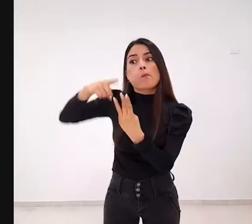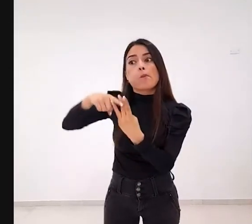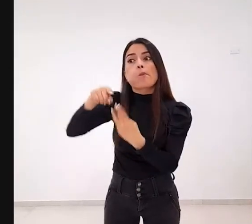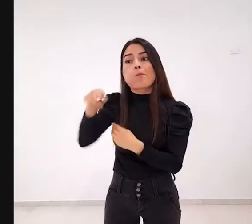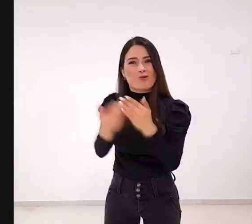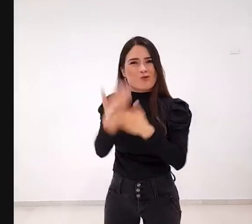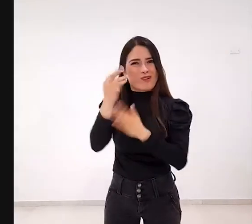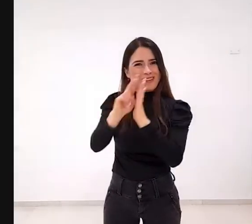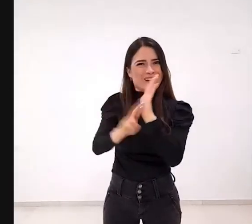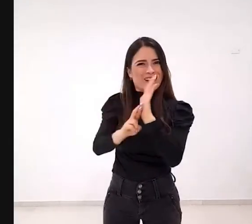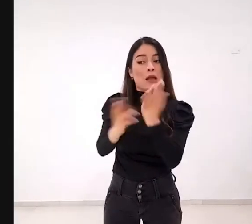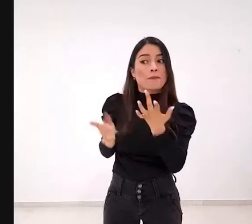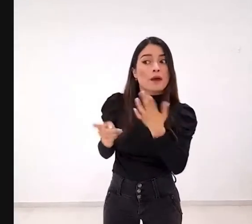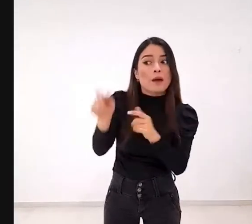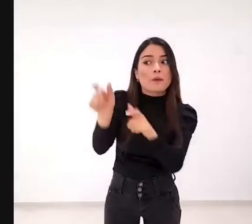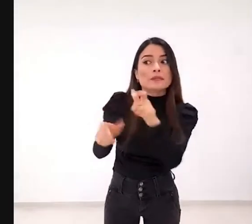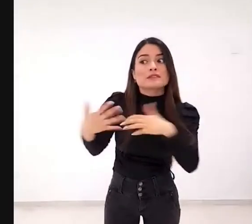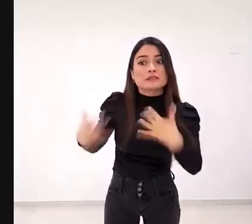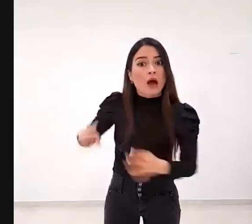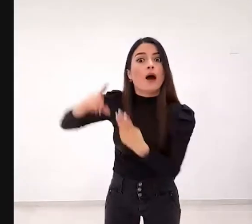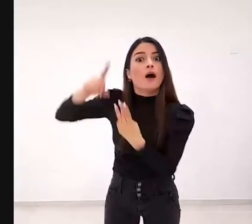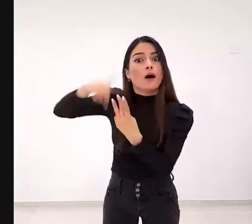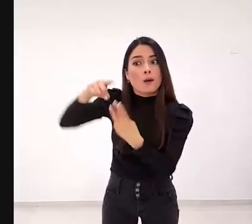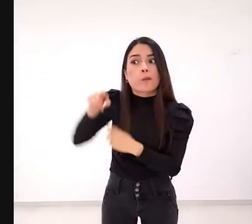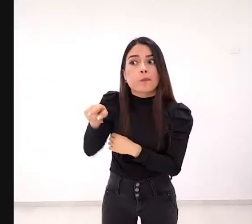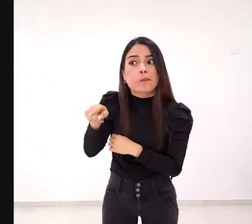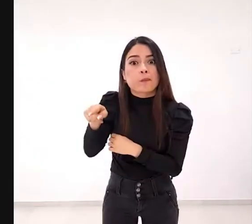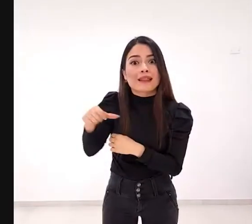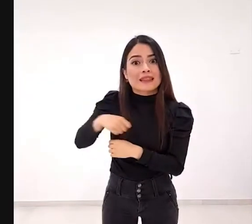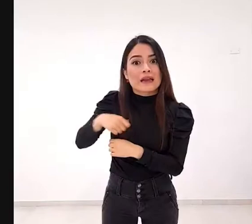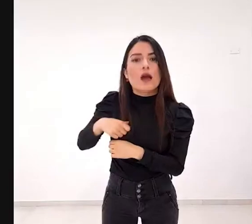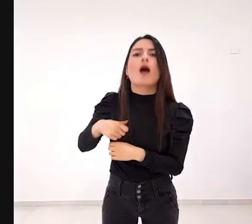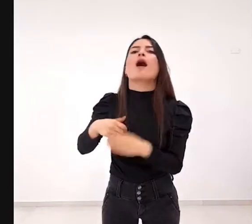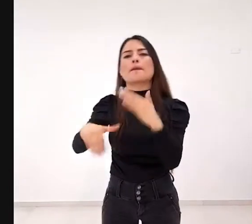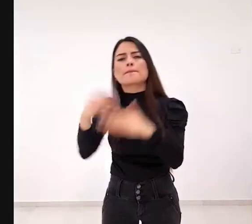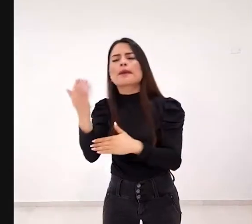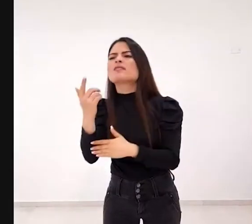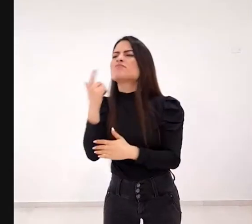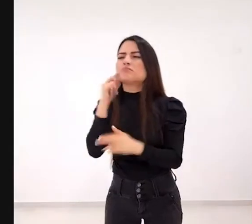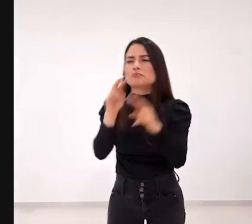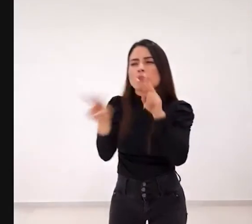resolución y podamos ver a lanzarlos estudiarlos